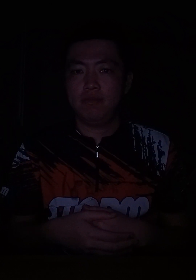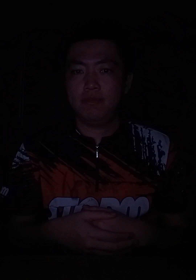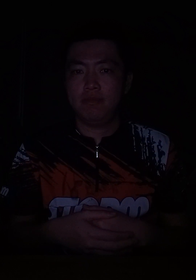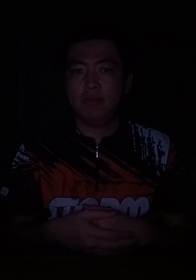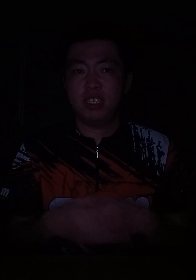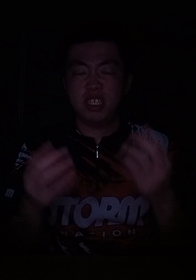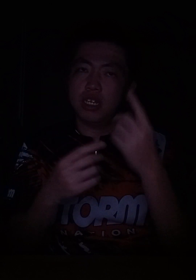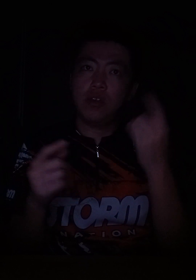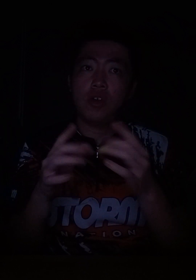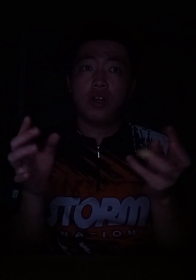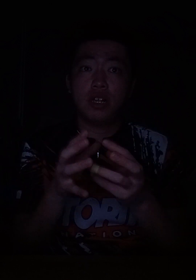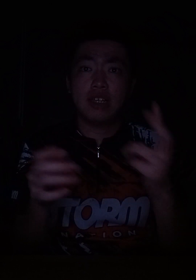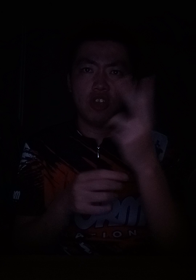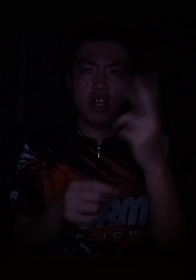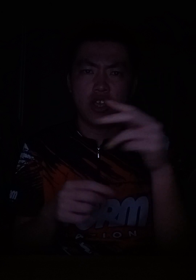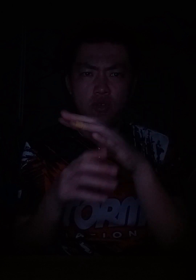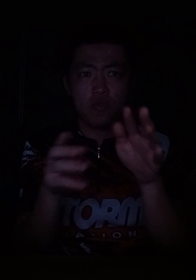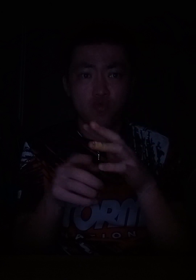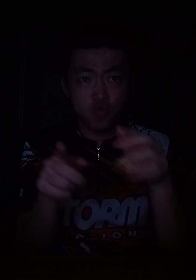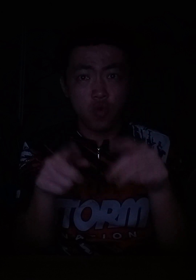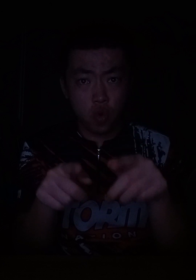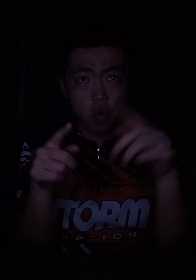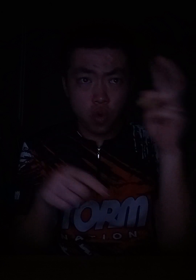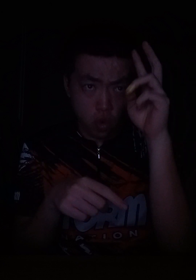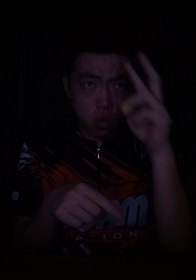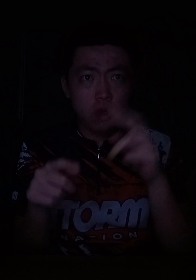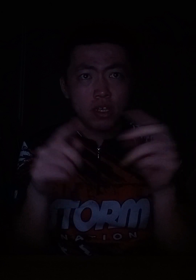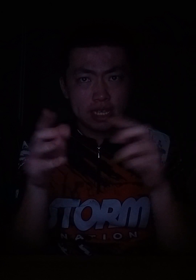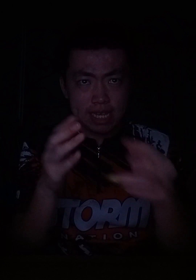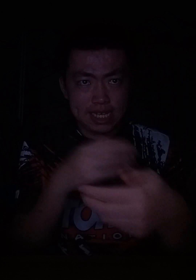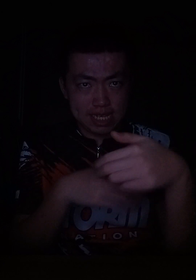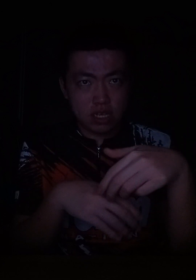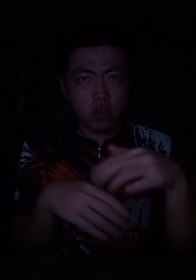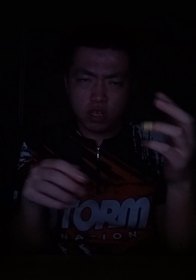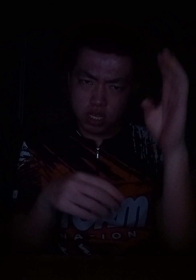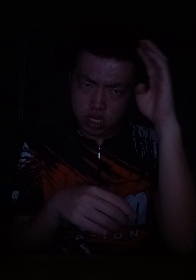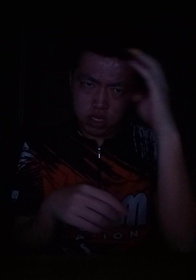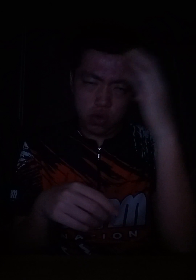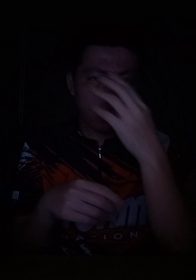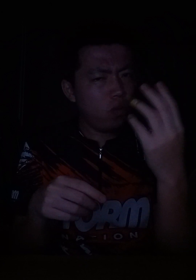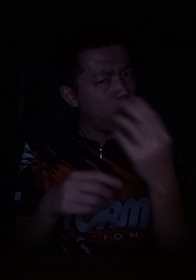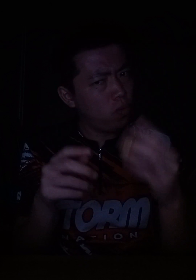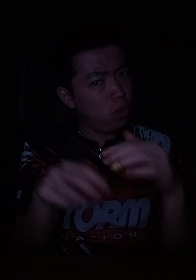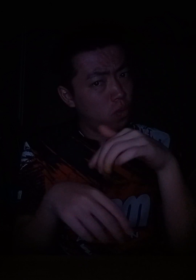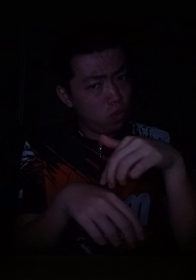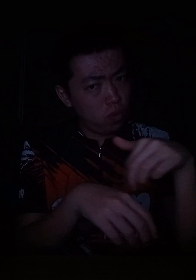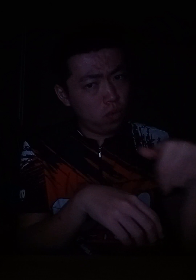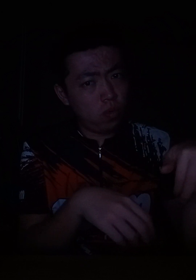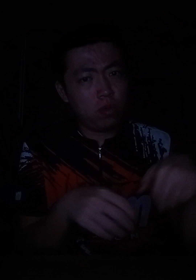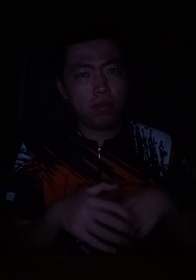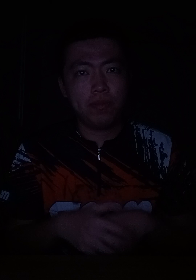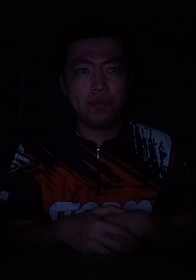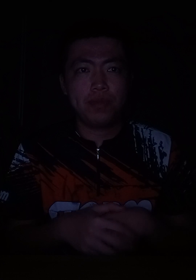이른 아침 경찰차 2대가 연달아 출동하고 곧이어 차에서 내린 경찰들이 어디론가 걸어갑니다. 오늘 새벽